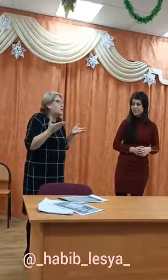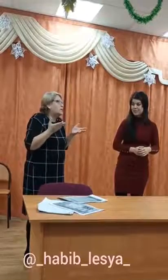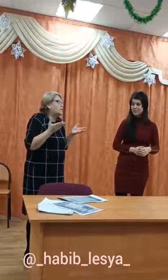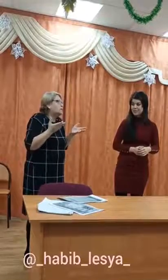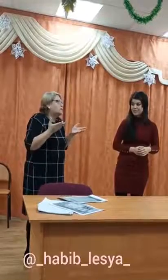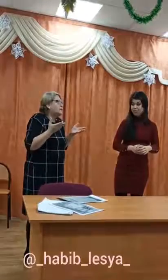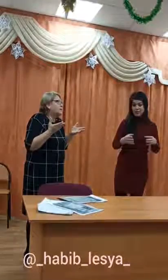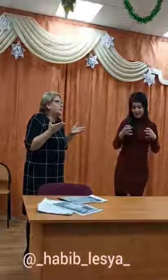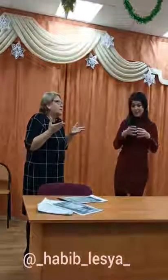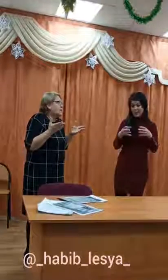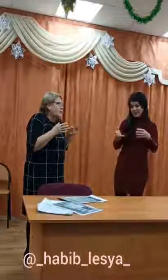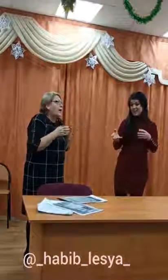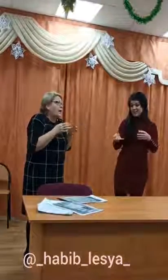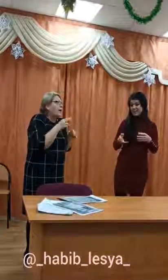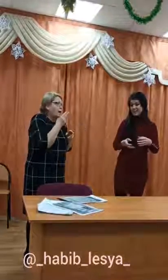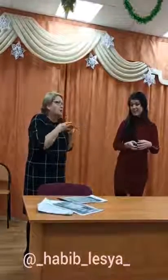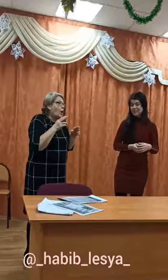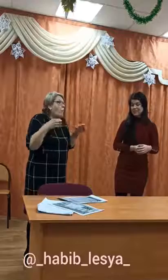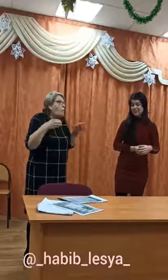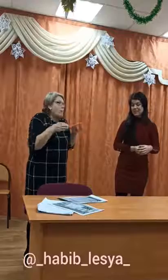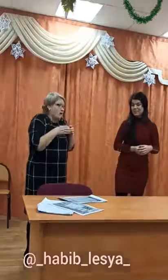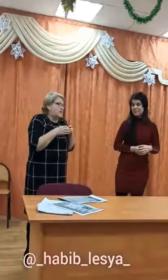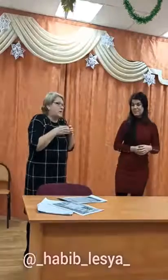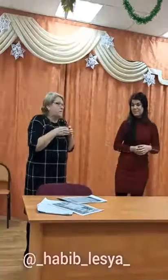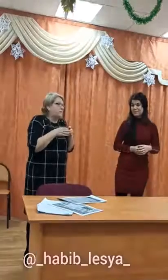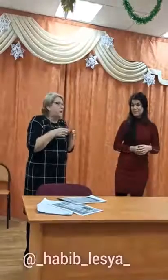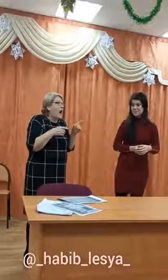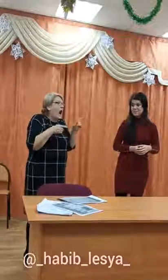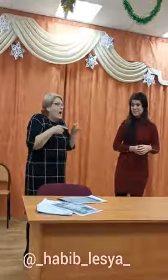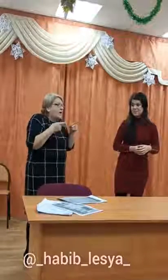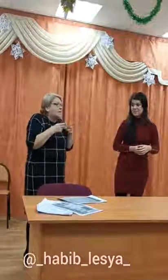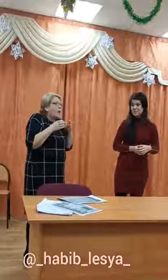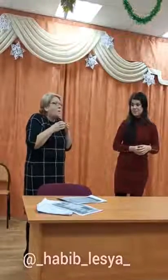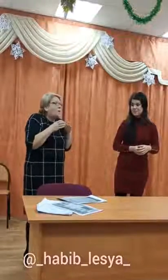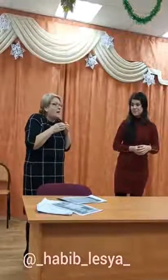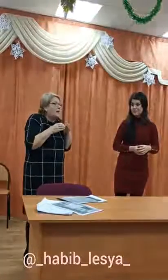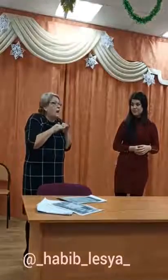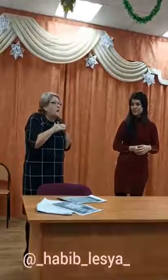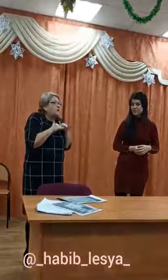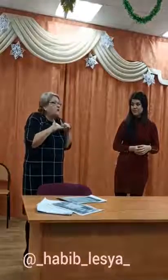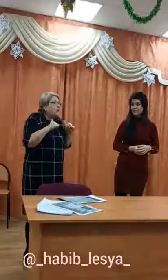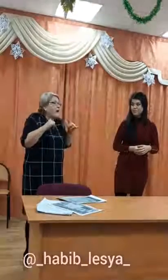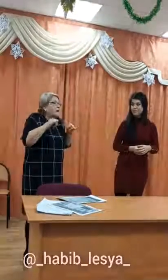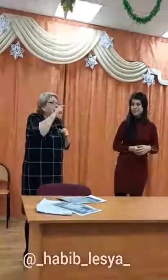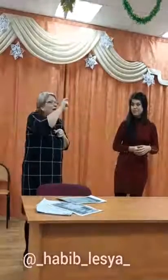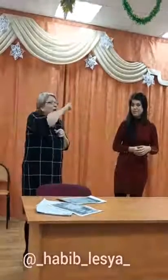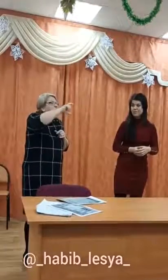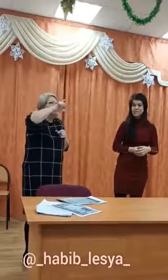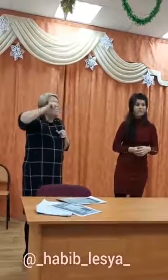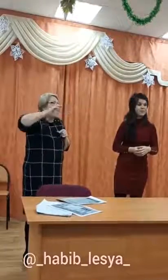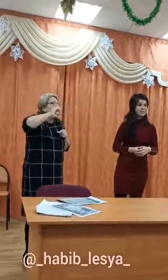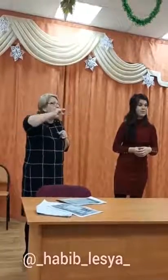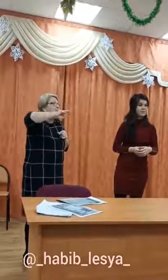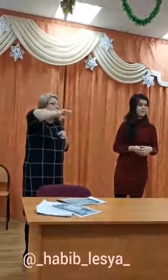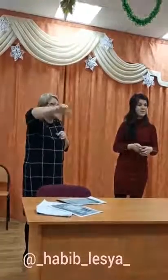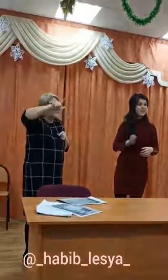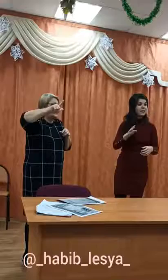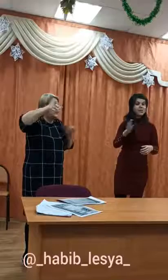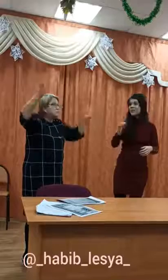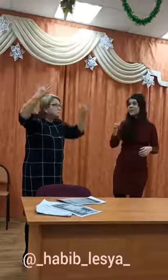как называется? Компания. Это компания. А эта компания развивает клиентскую сеть. То